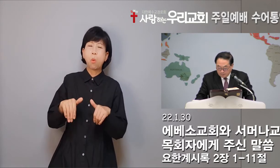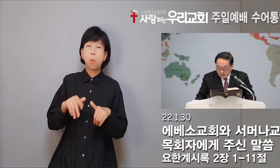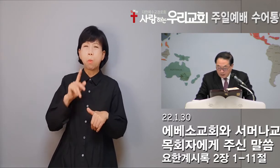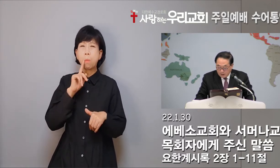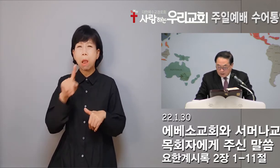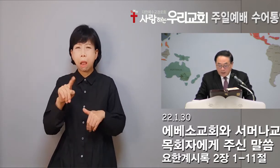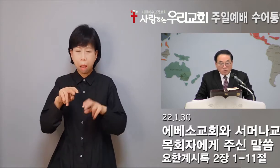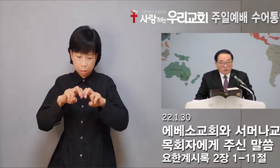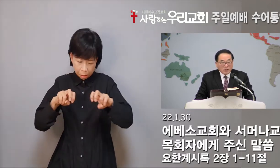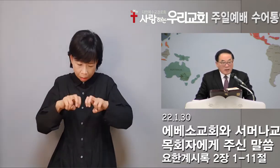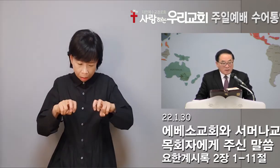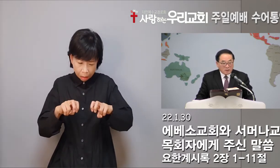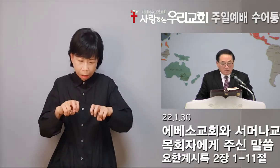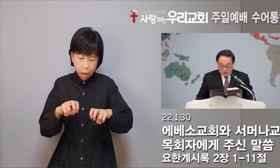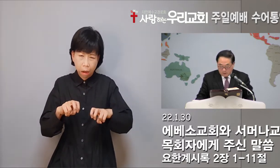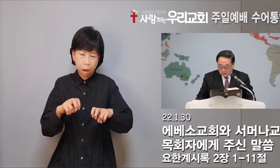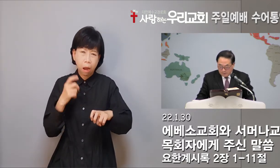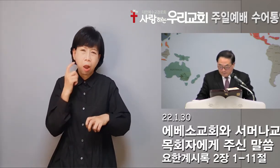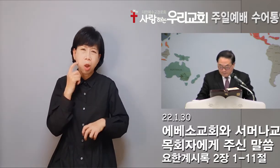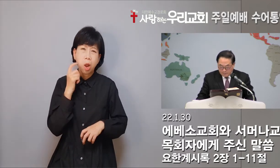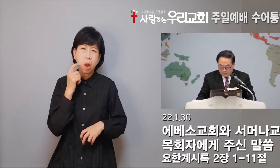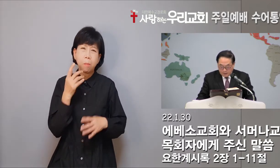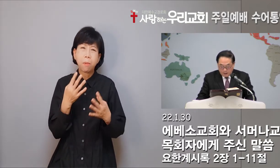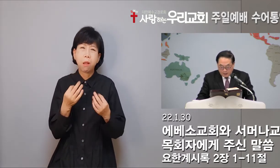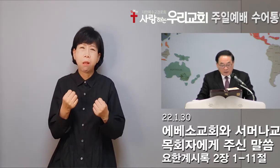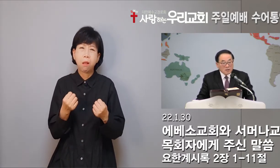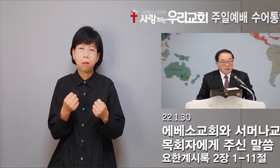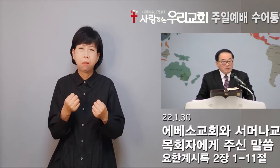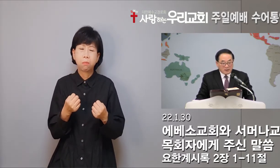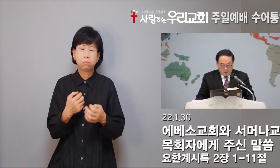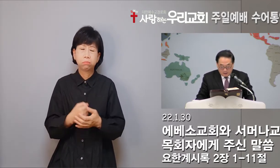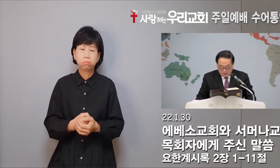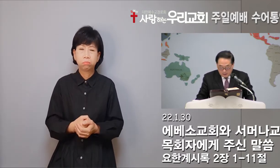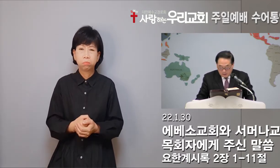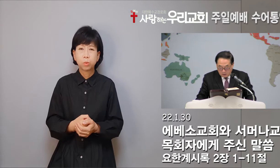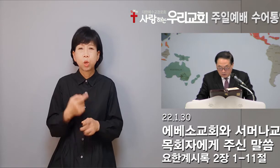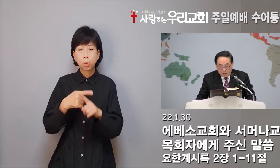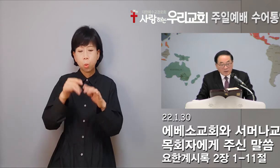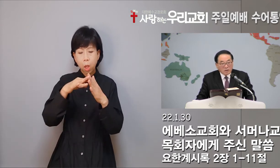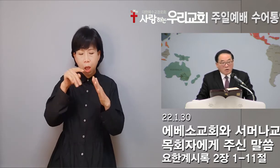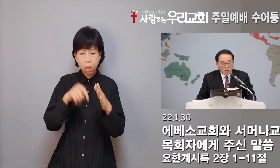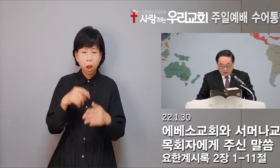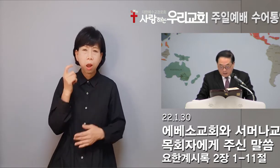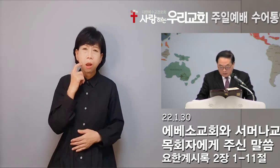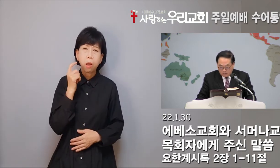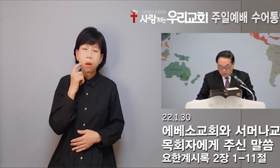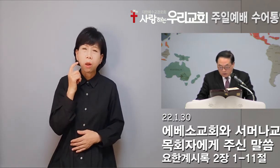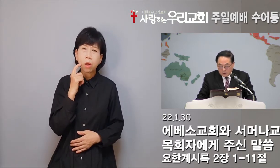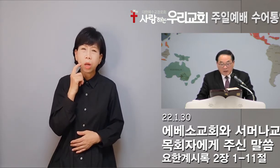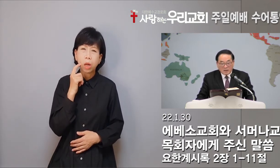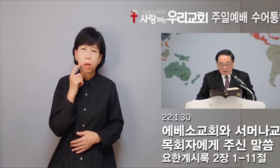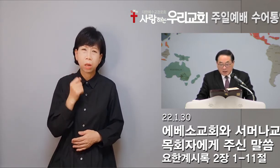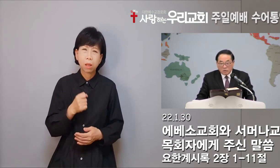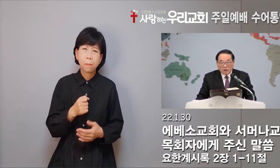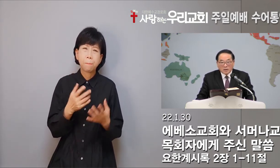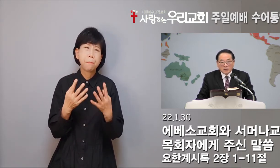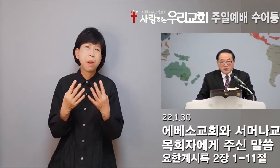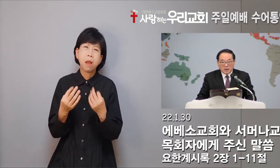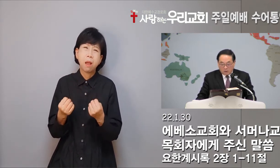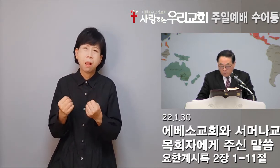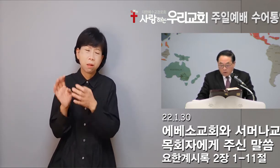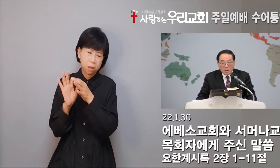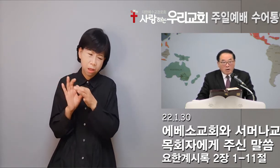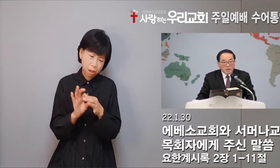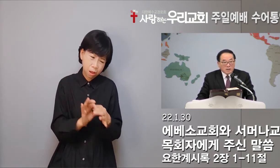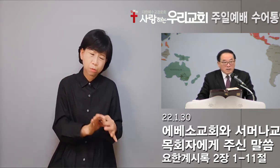파악하여 지혜롭게 대처했던 것입니다. 각 시대마다 교회 안에서 거짓 사도, 자칭 사도가